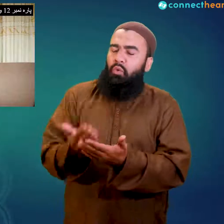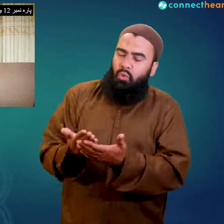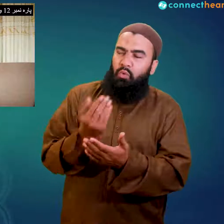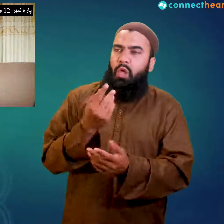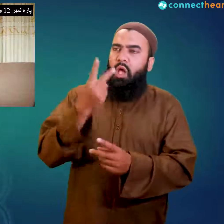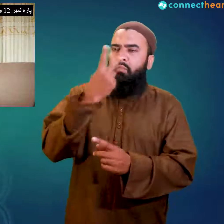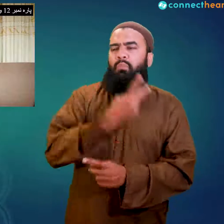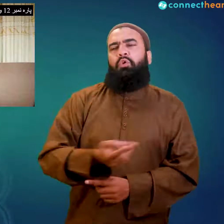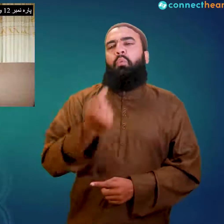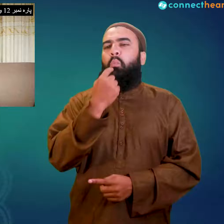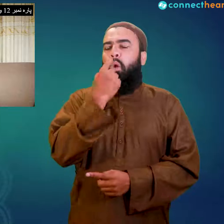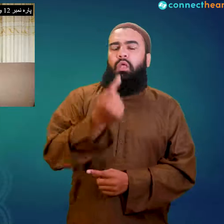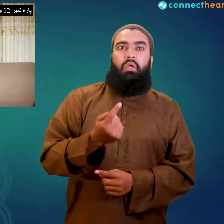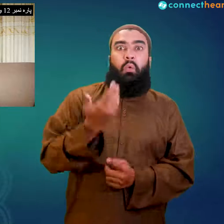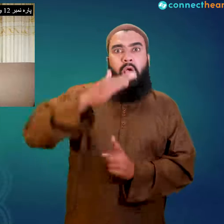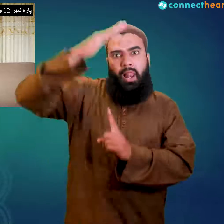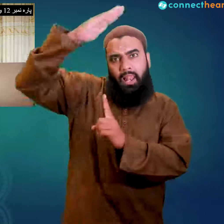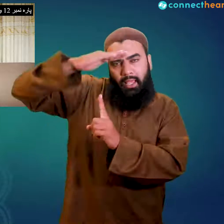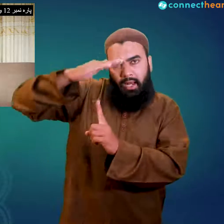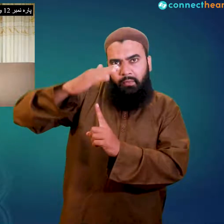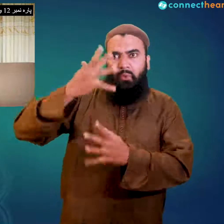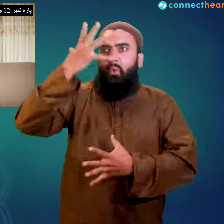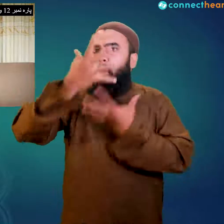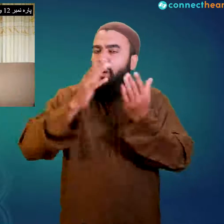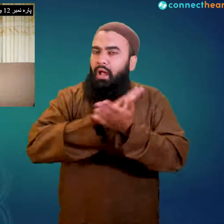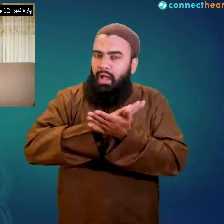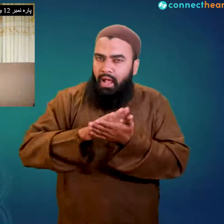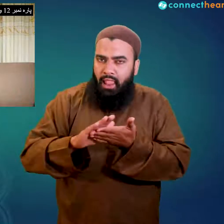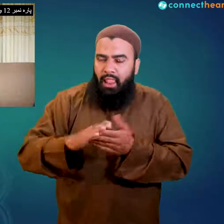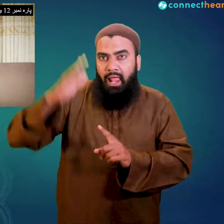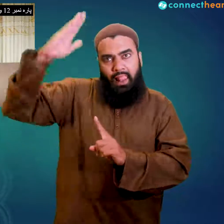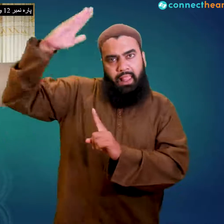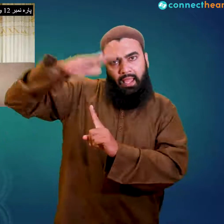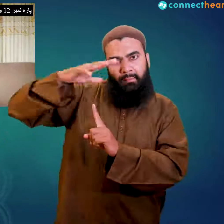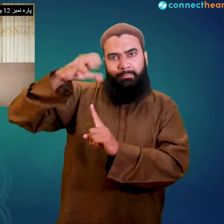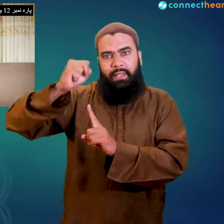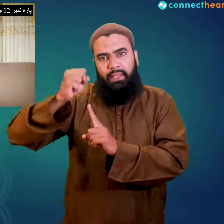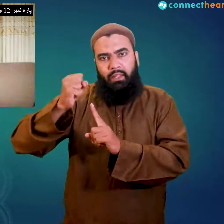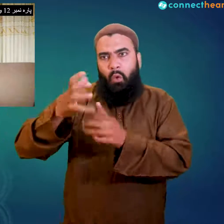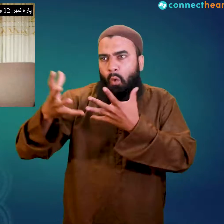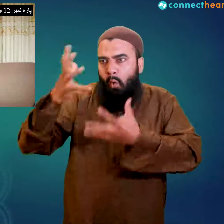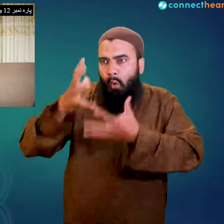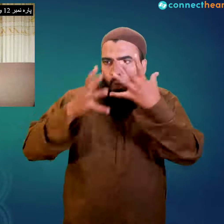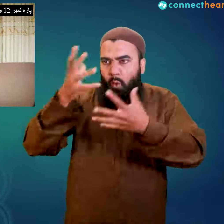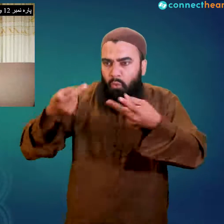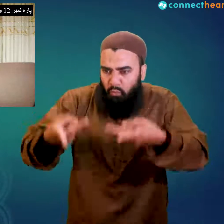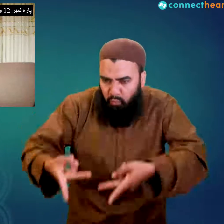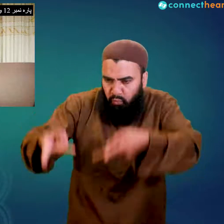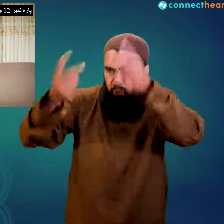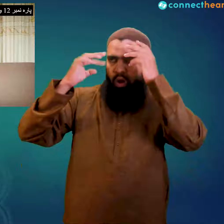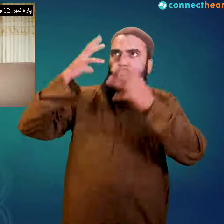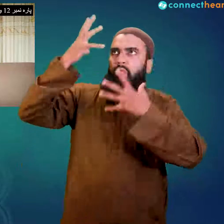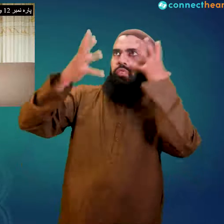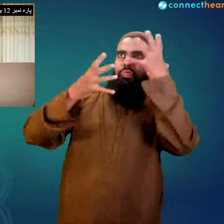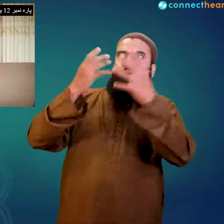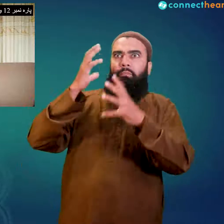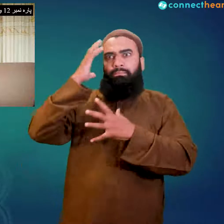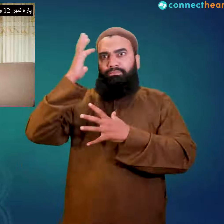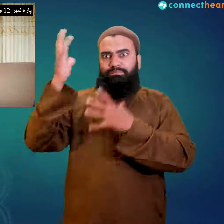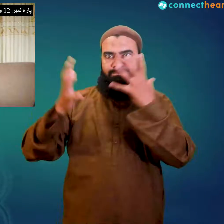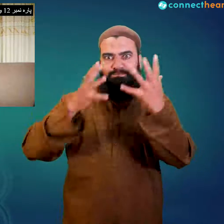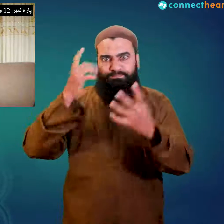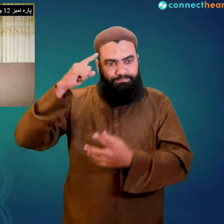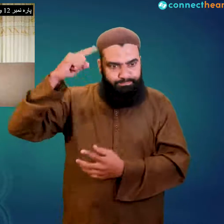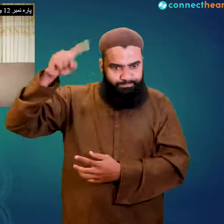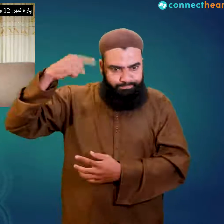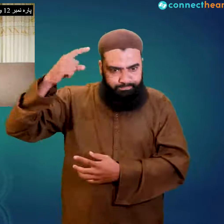کو وہ اللہ کا فضل اپنے اوپر سمجھے۔ جب اللہ کا فضل اپنے اوپر سمجھے گا تو وہ ساری چیزیں، وہ ساری نعمتیں اللہ